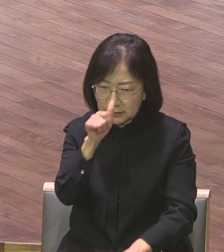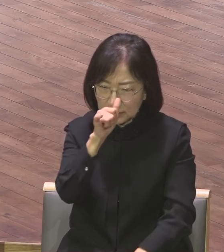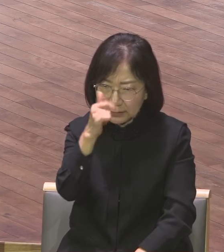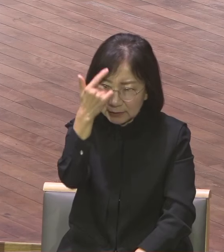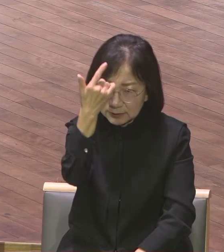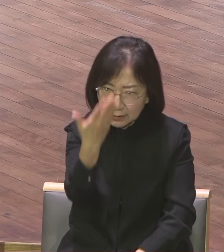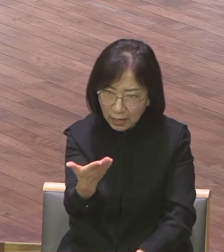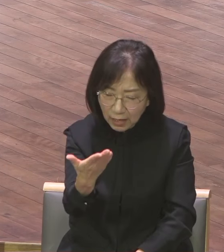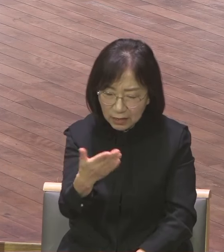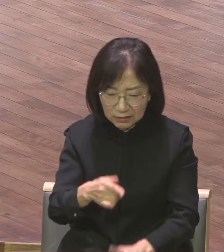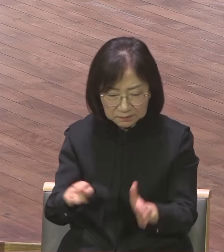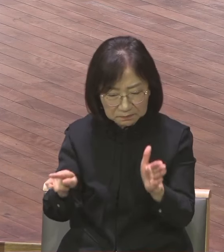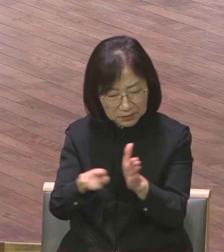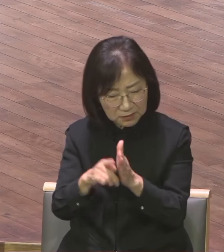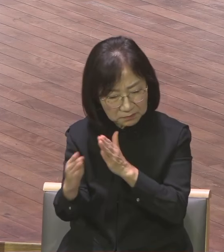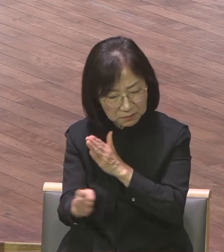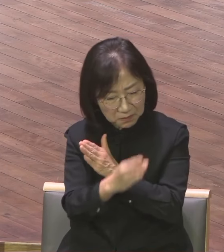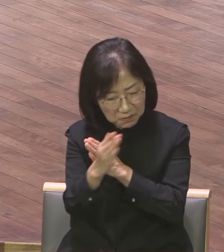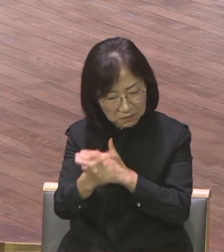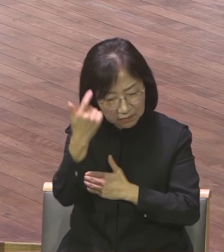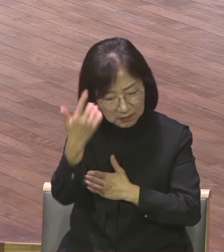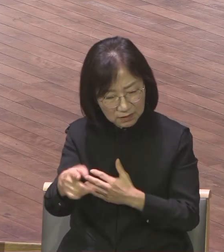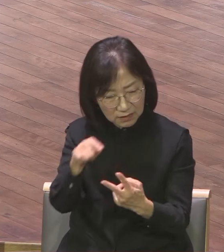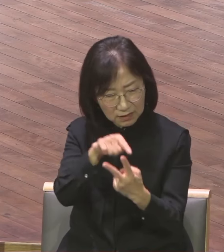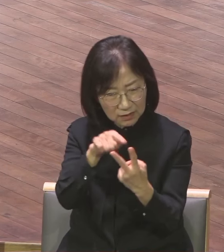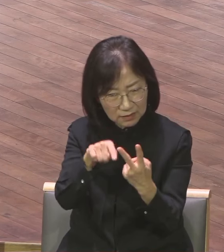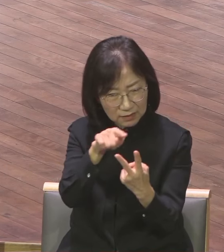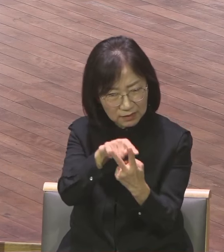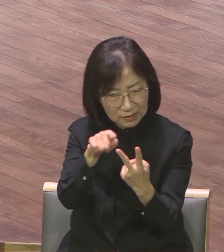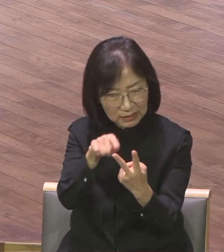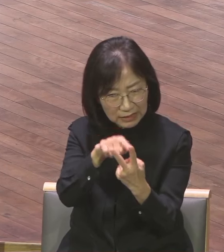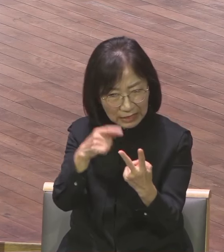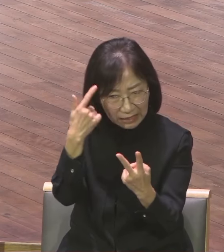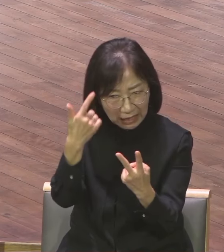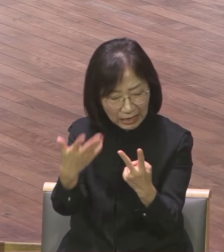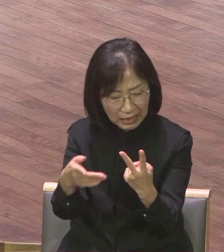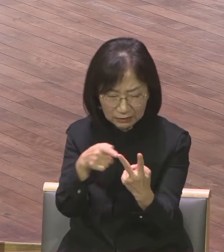없는지 믿는 것처럼 착각하고 살았는 것인지